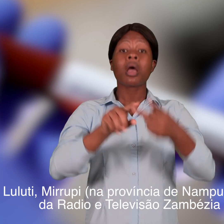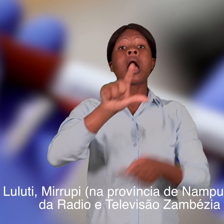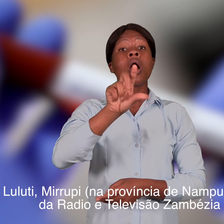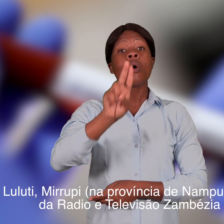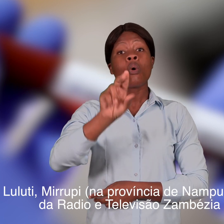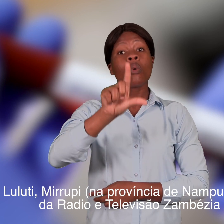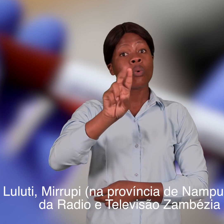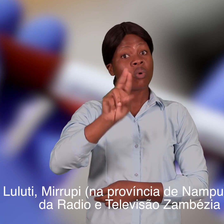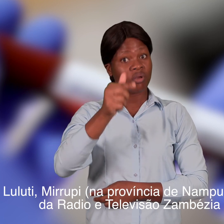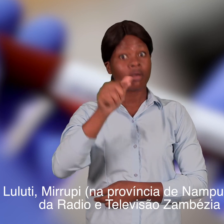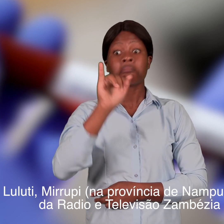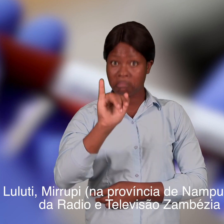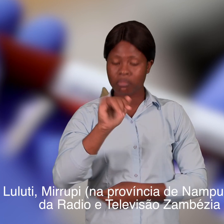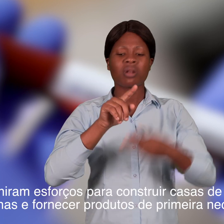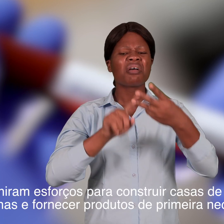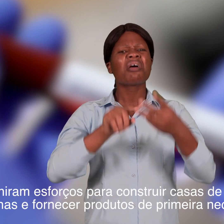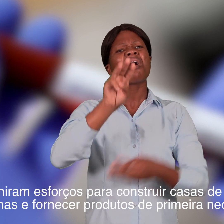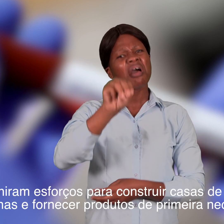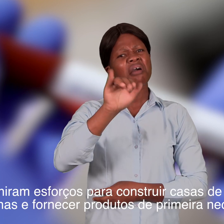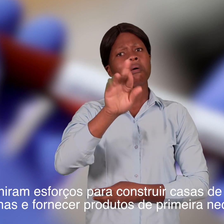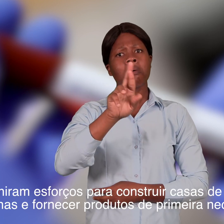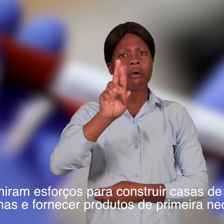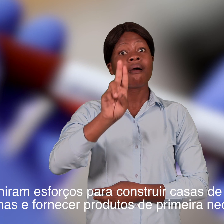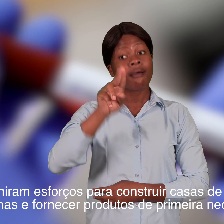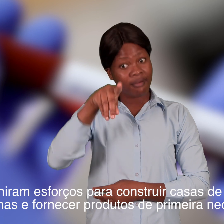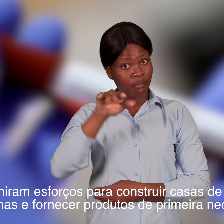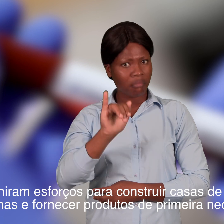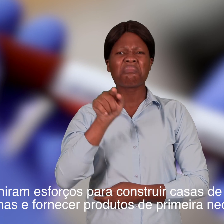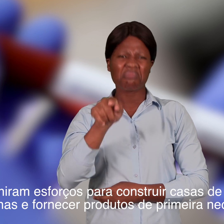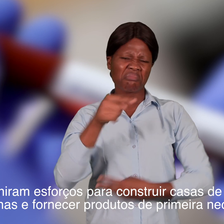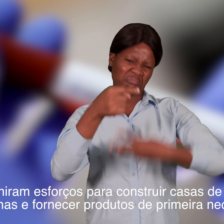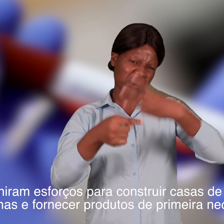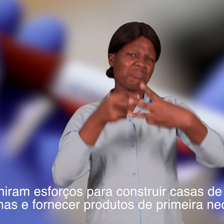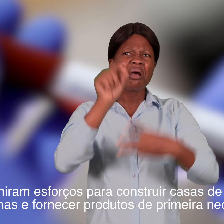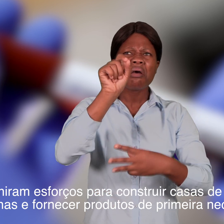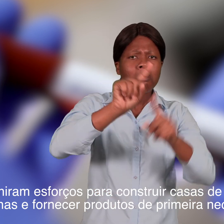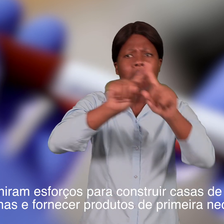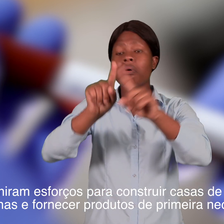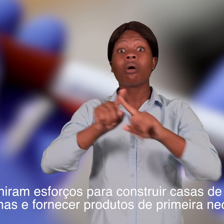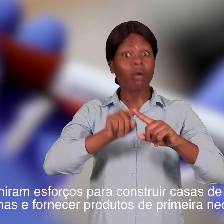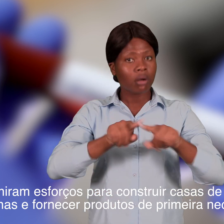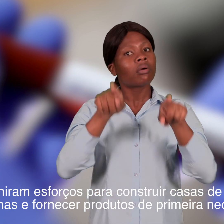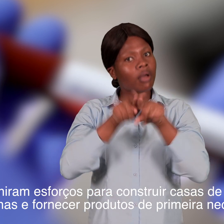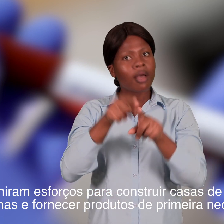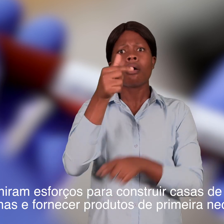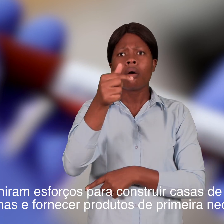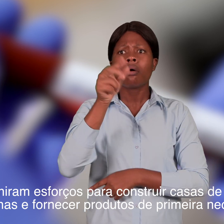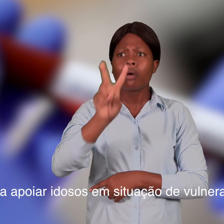da Rádio e da Rádio Televisão Zambésia, uniram esforços para construir casas de banho, latrinas e fornecer produtos de primeira necessidade